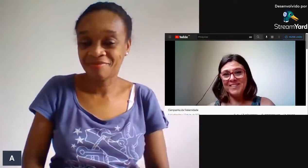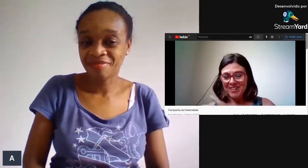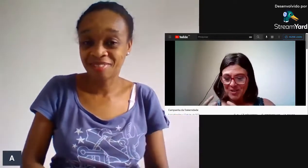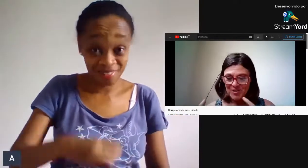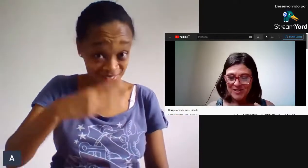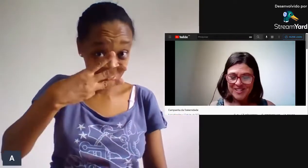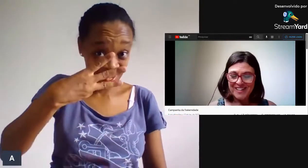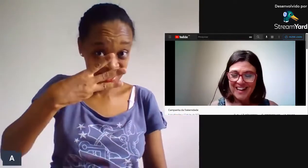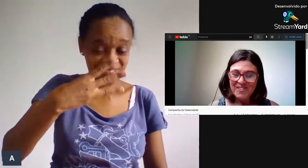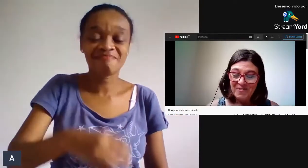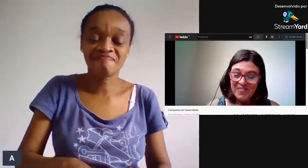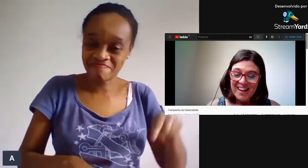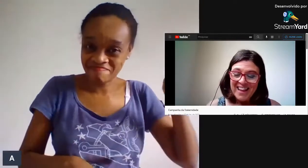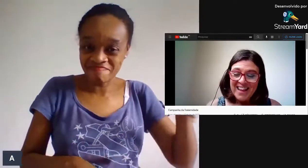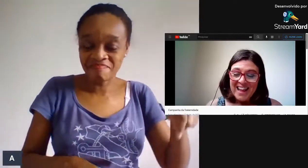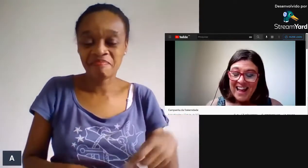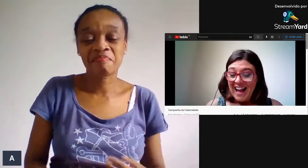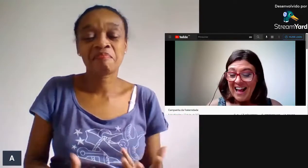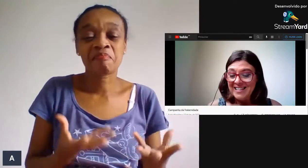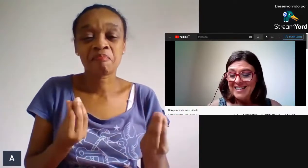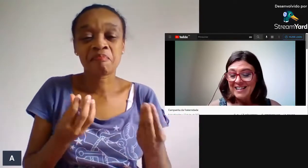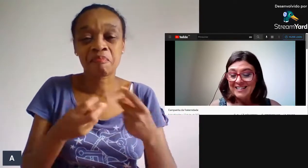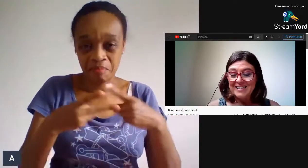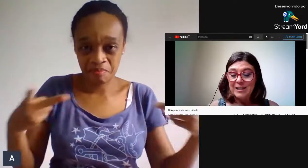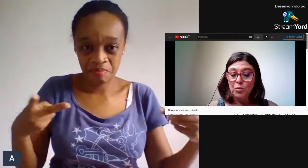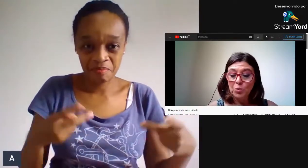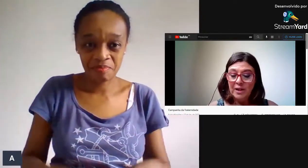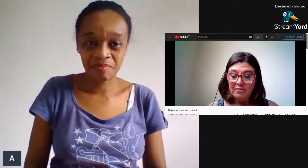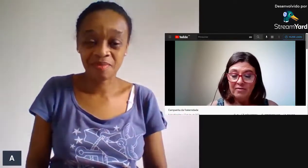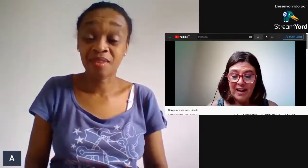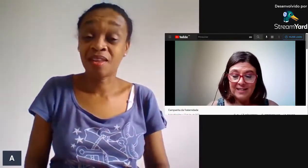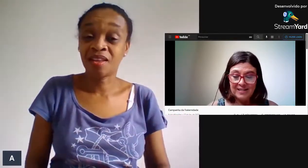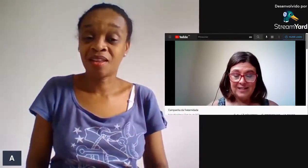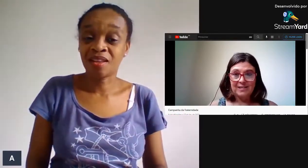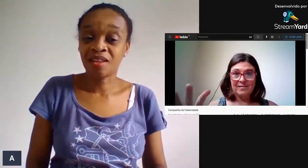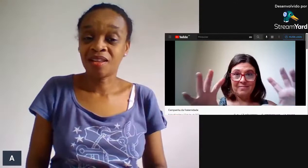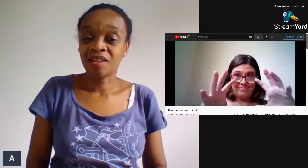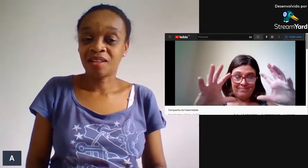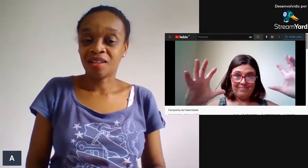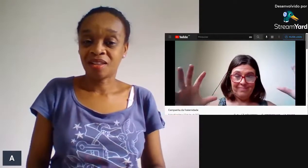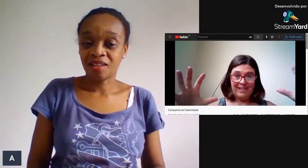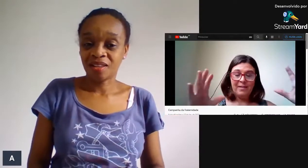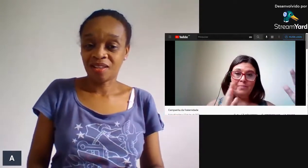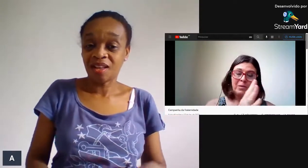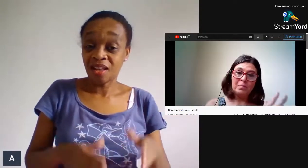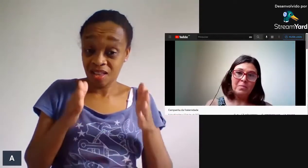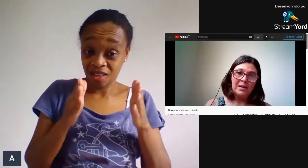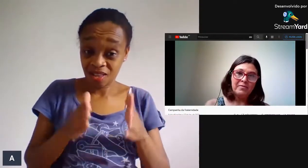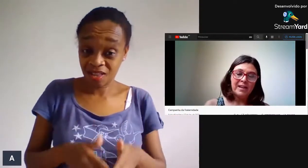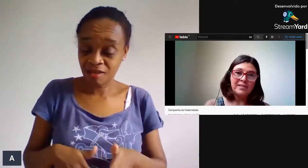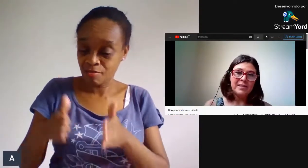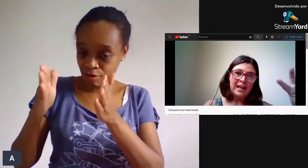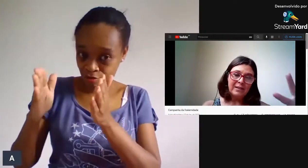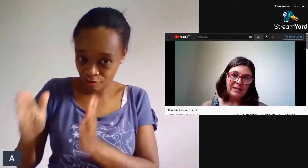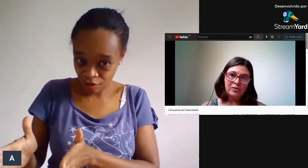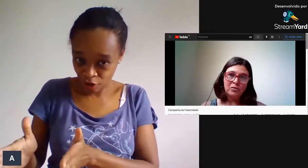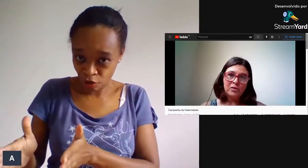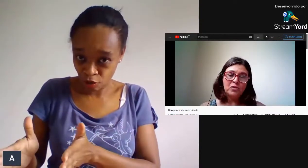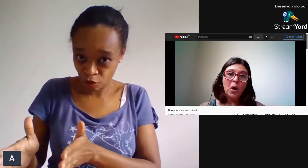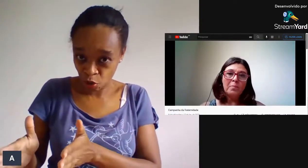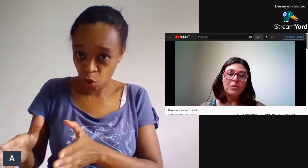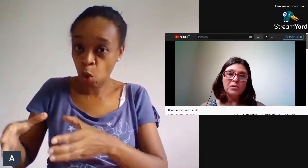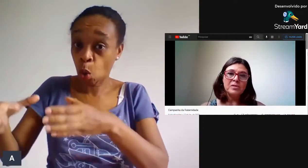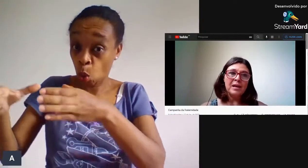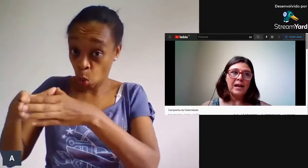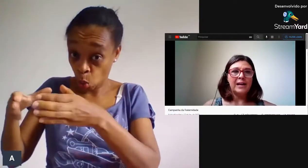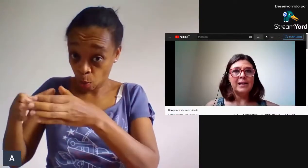tem bastante coisa, né? Essa segunda fase, né? Então a primeira fase eram esses